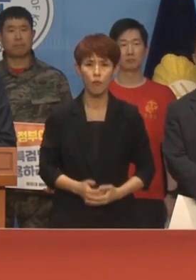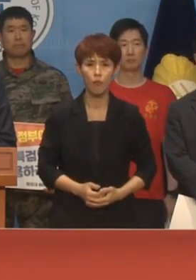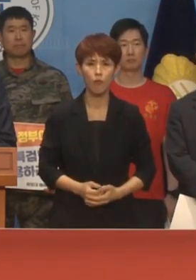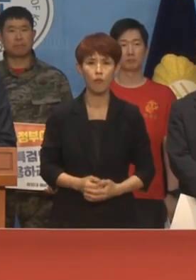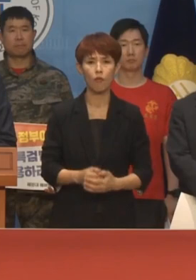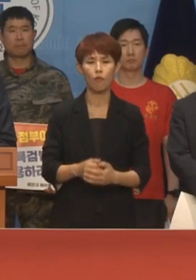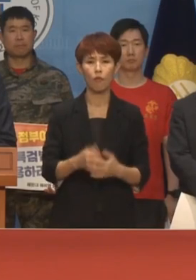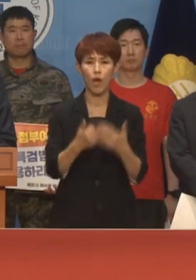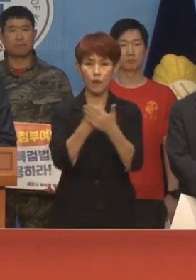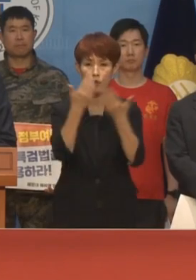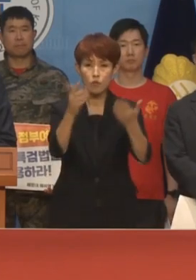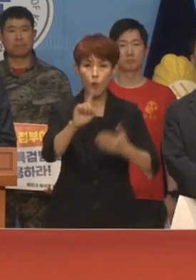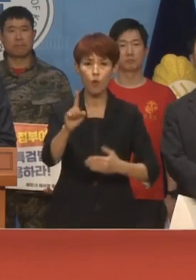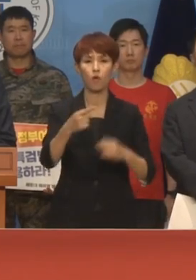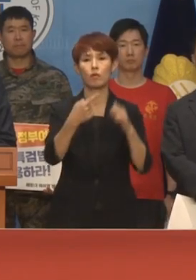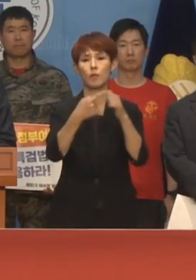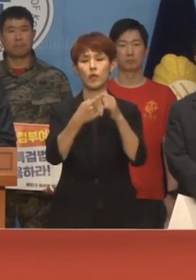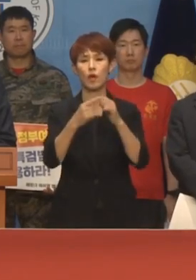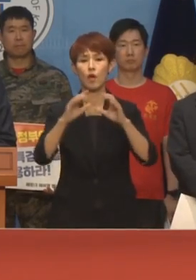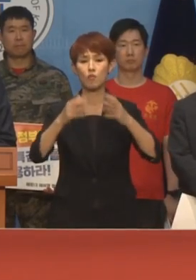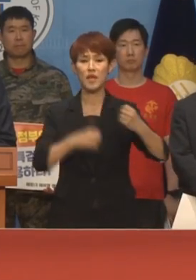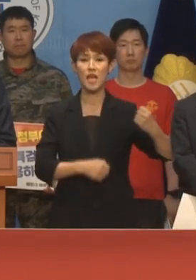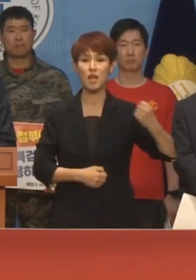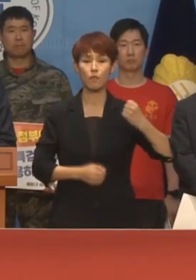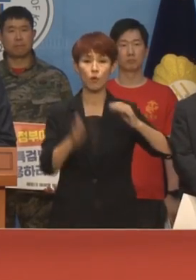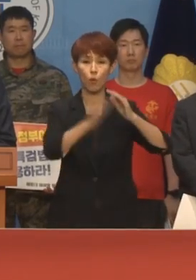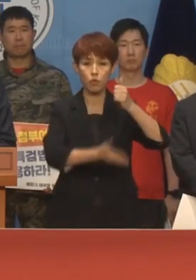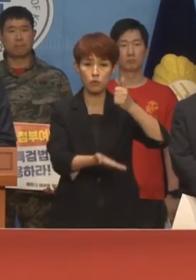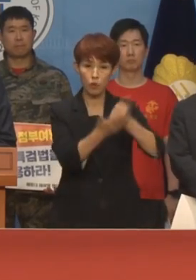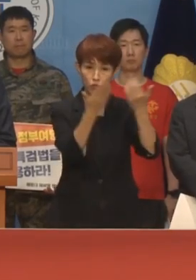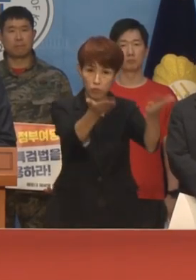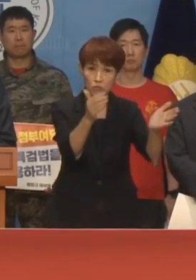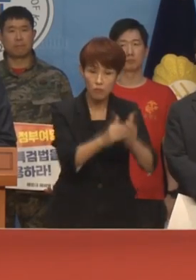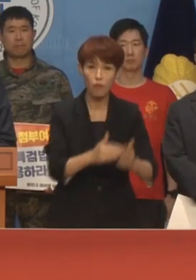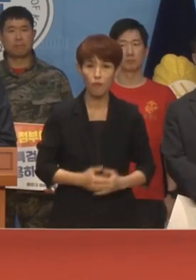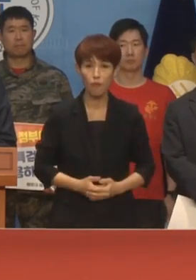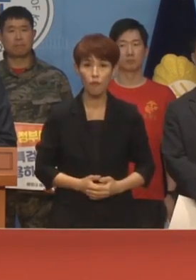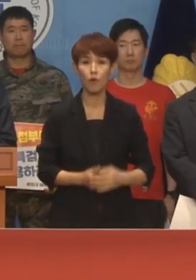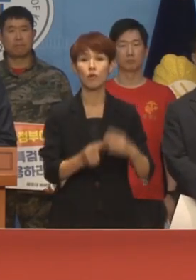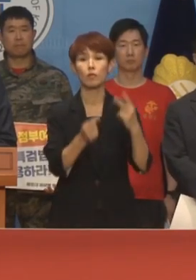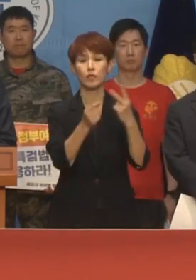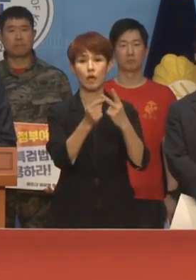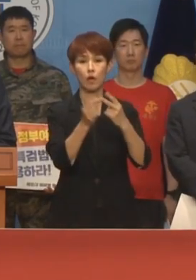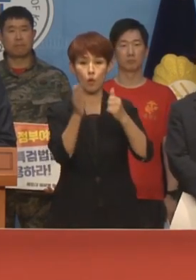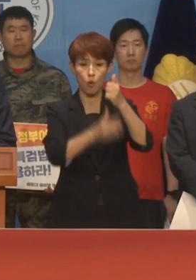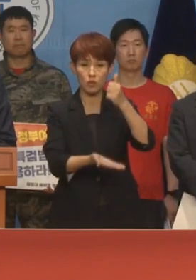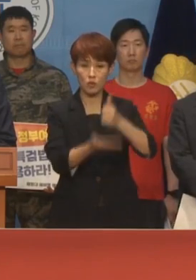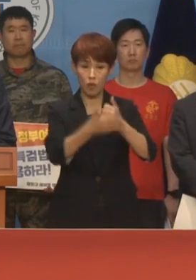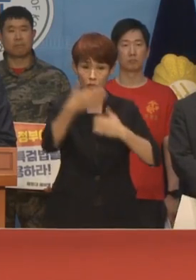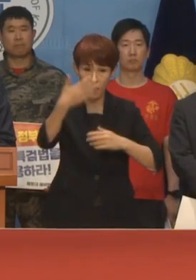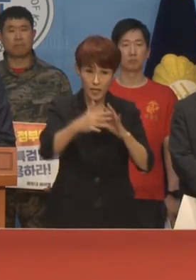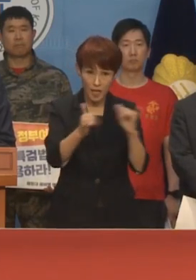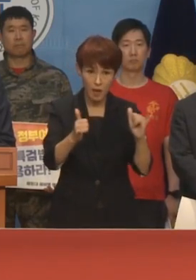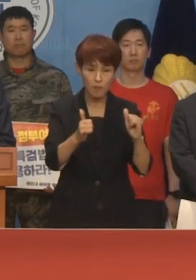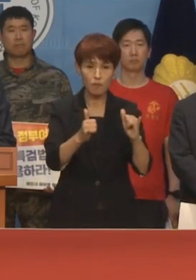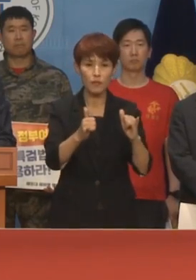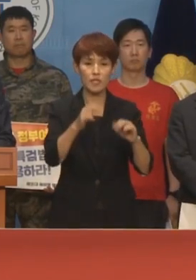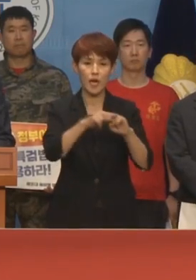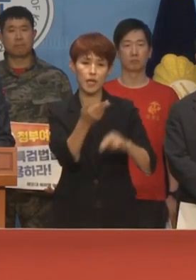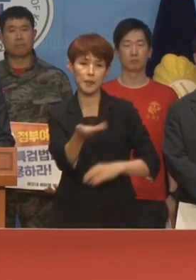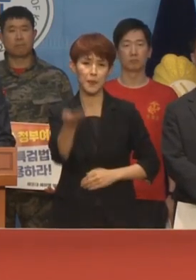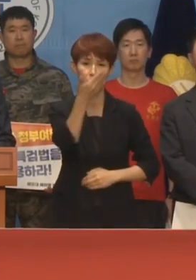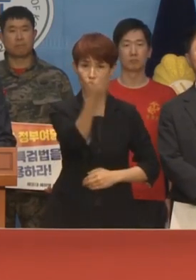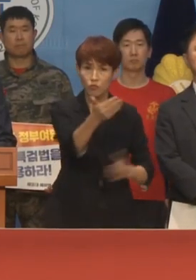종류의 혜택인데, 첫째는 국민의힘 공천을 주었고, 두 번째는 공천을 받지 않은 자들은 승진을